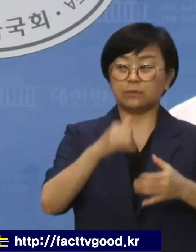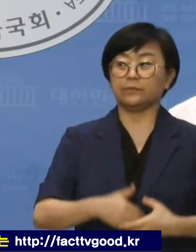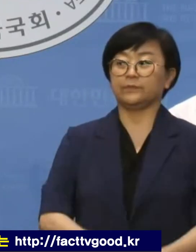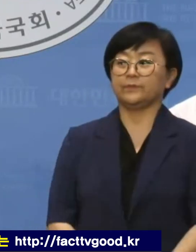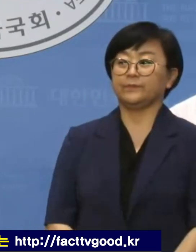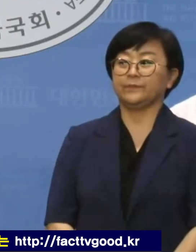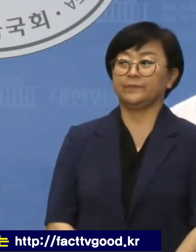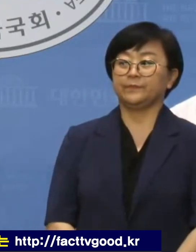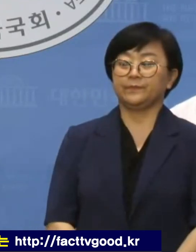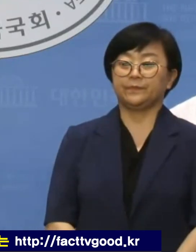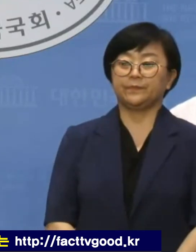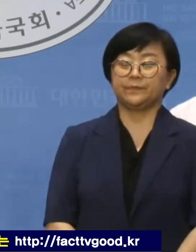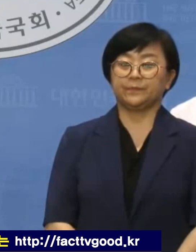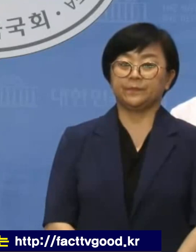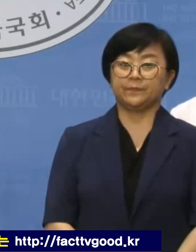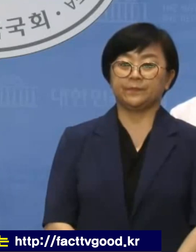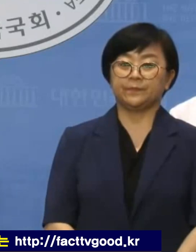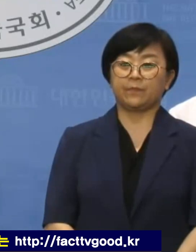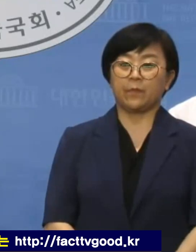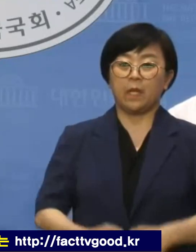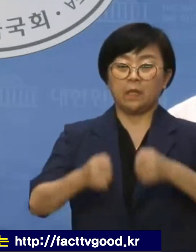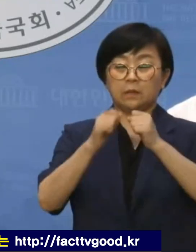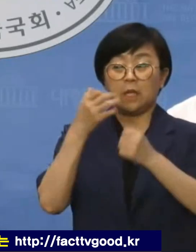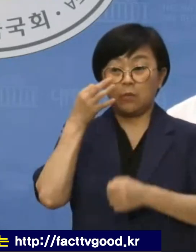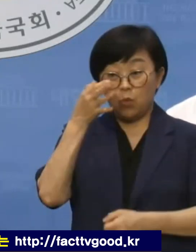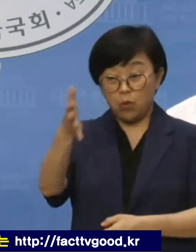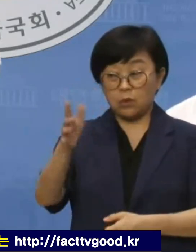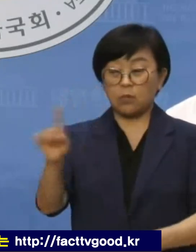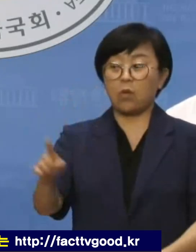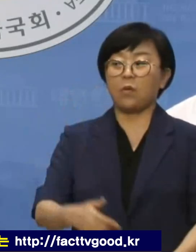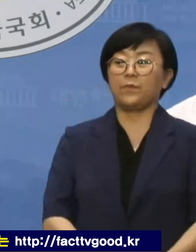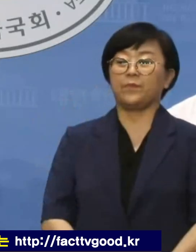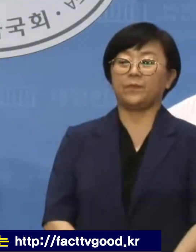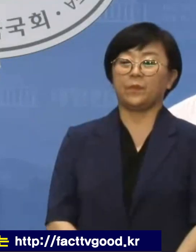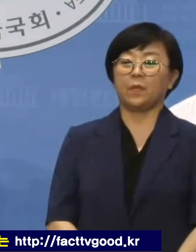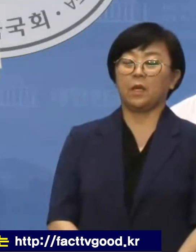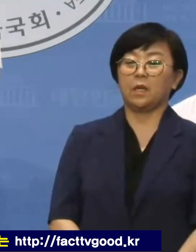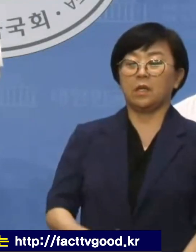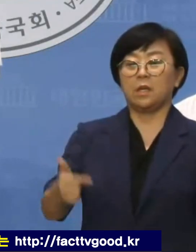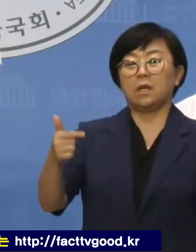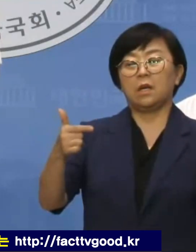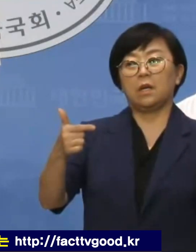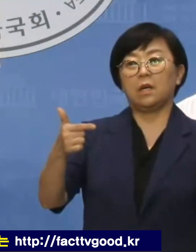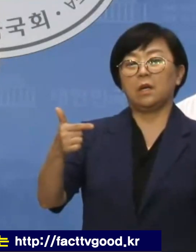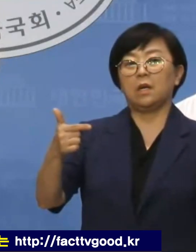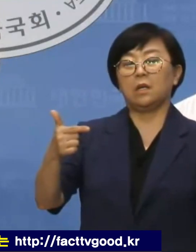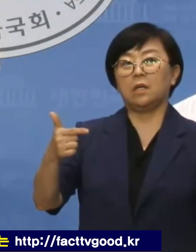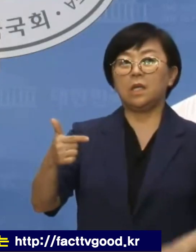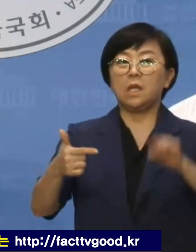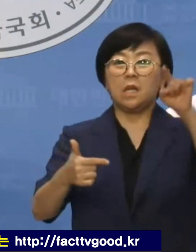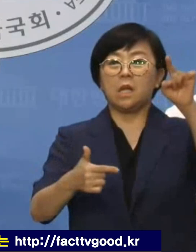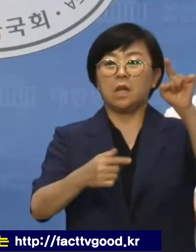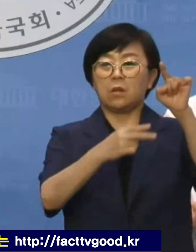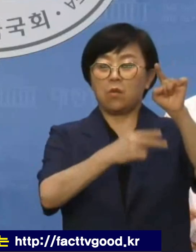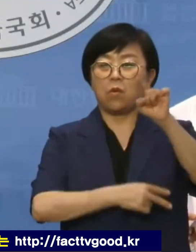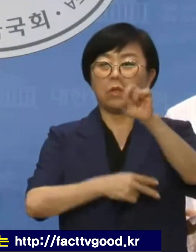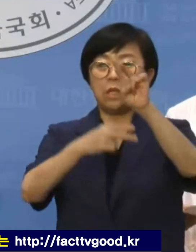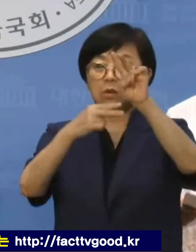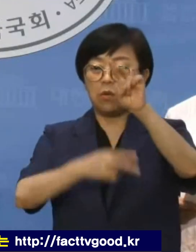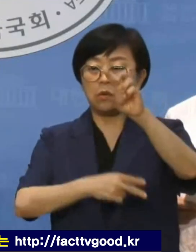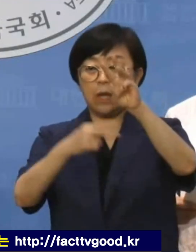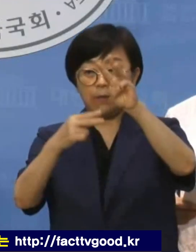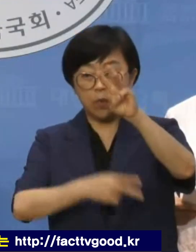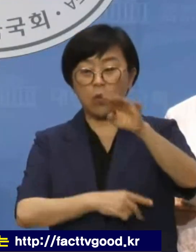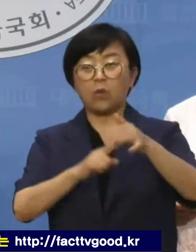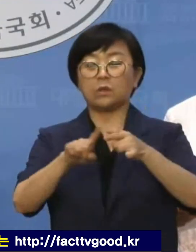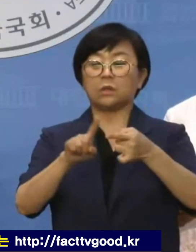상황입니다. 좀 자세히 보여드리면 남정 IC에서 나와서 남정 1교, 2교, 3교,